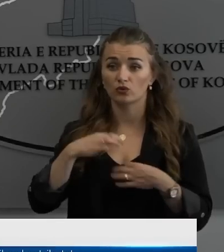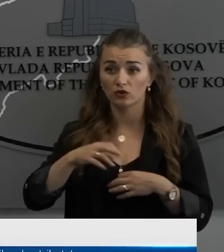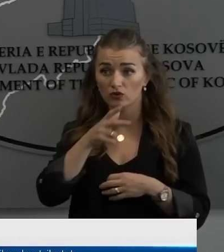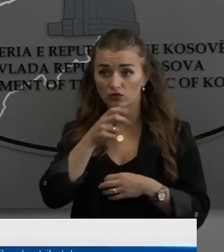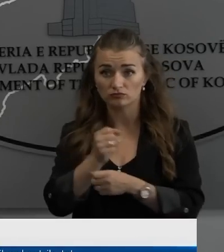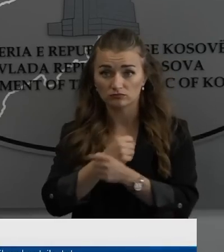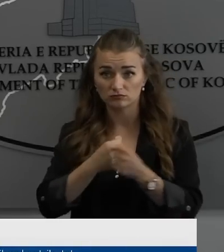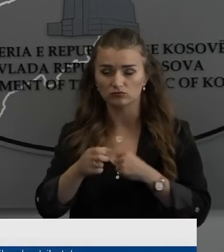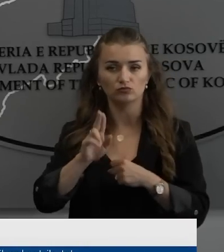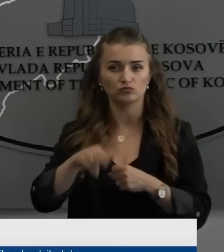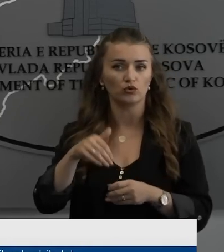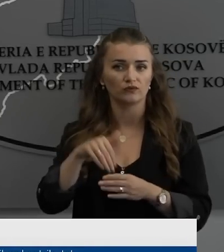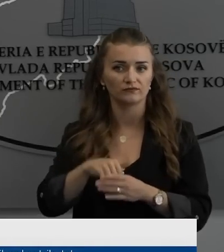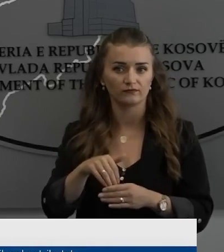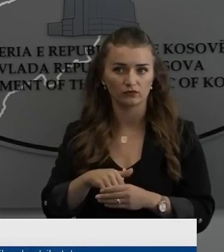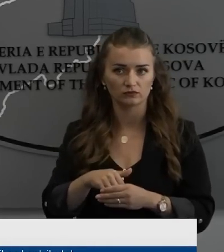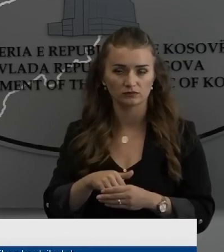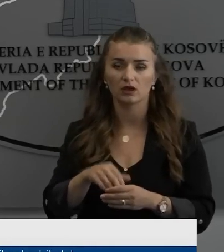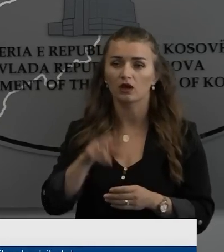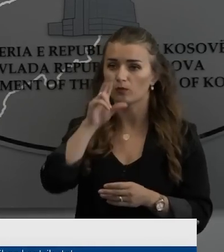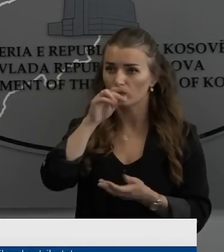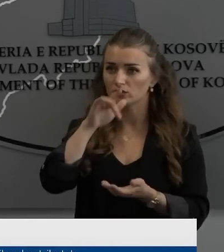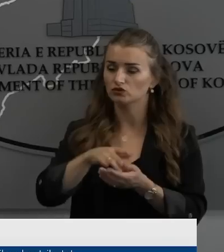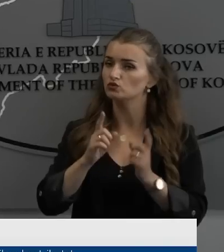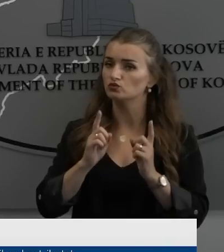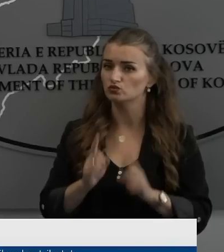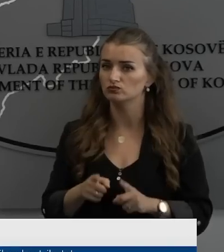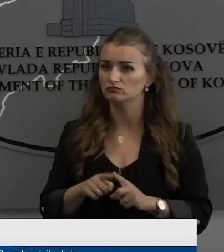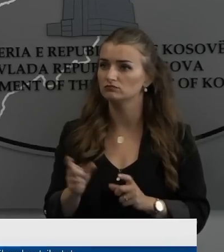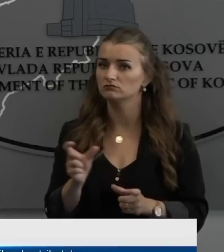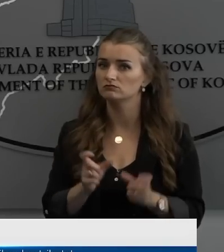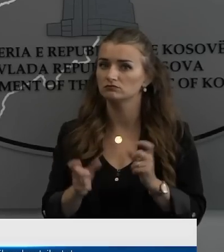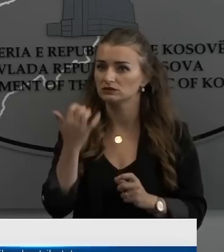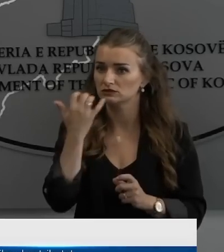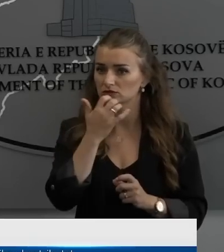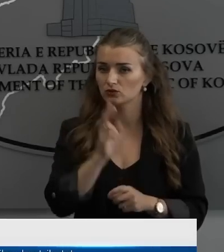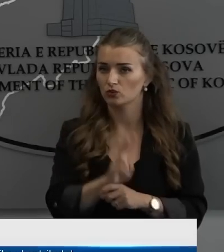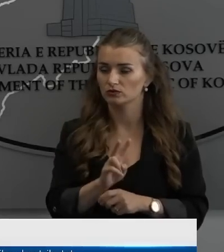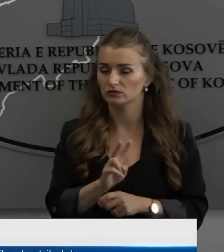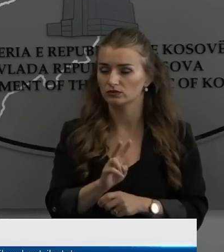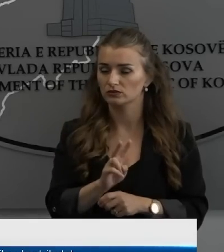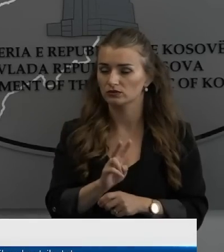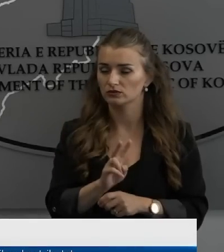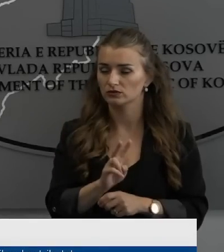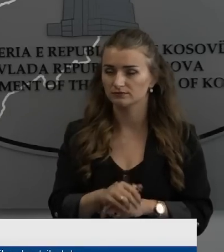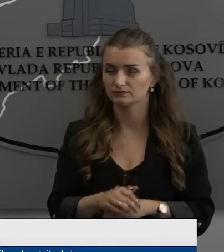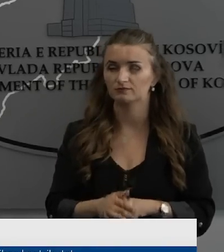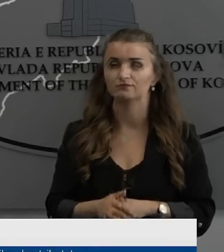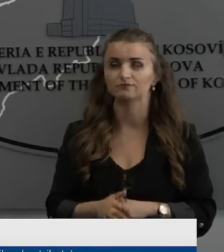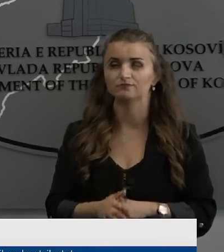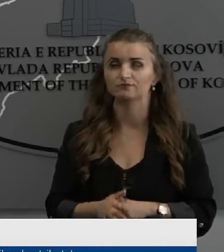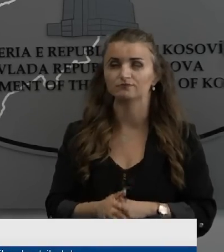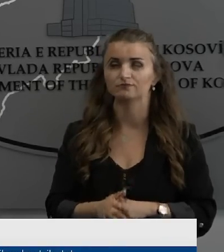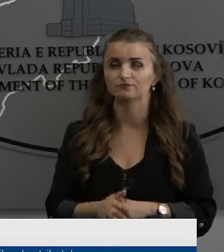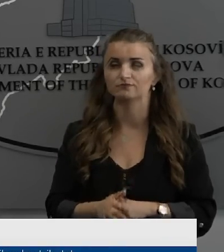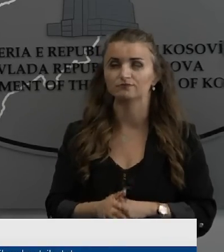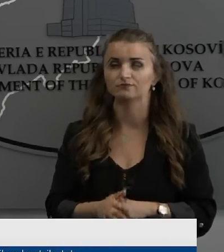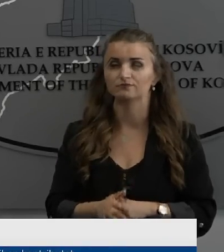policia e Kosovës është e vërtetë që është në ndërtesa komunale për shkak të dhunës së kryer, për shkak